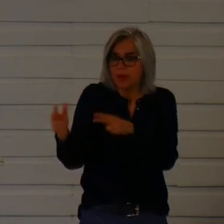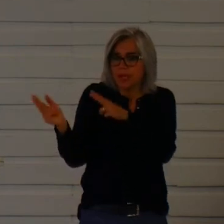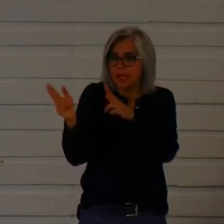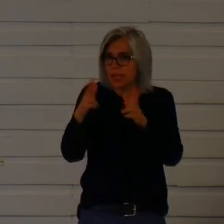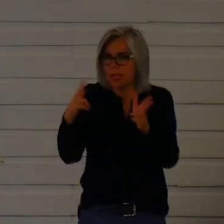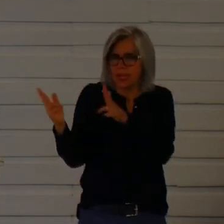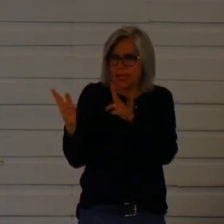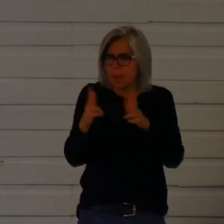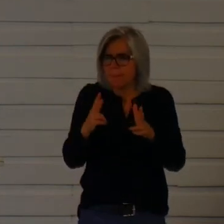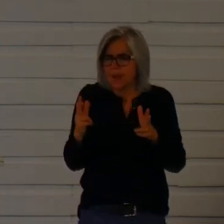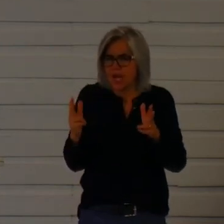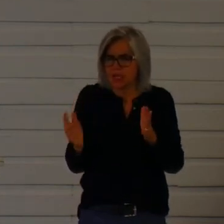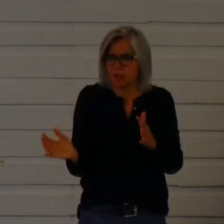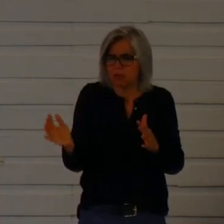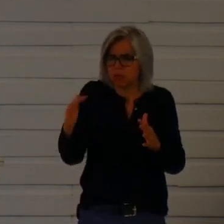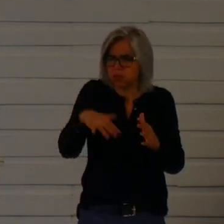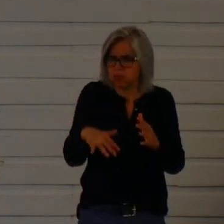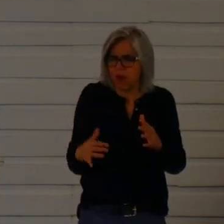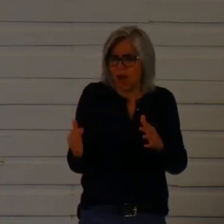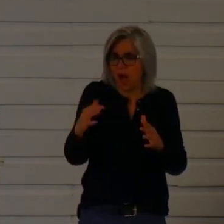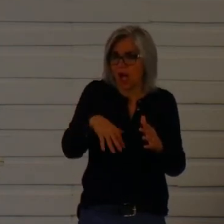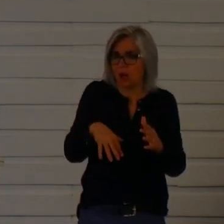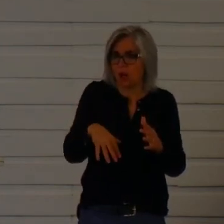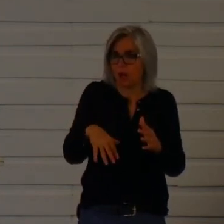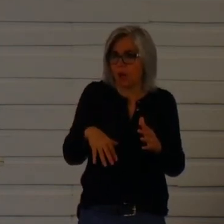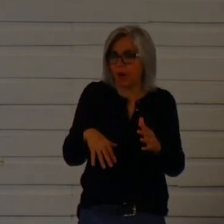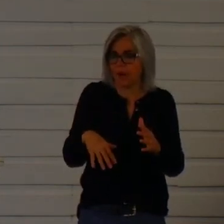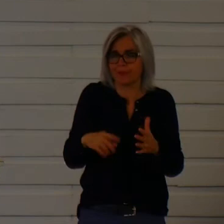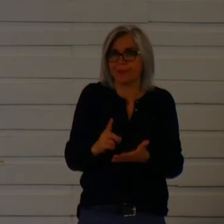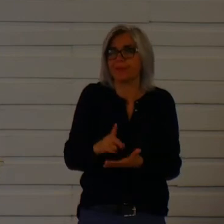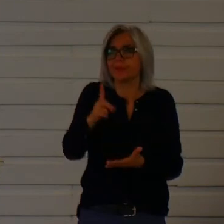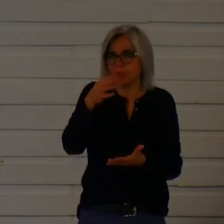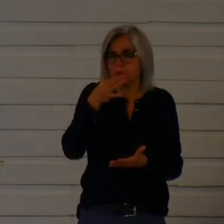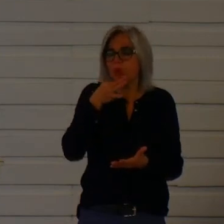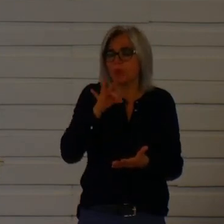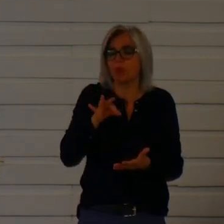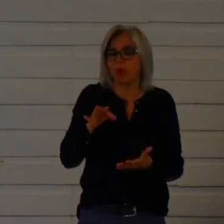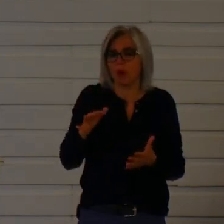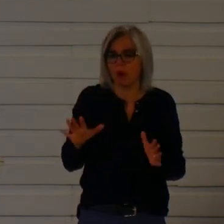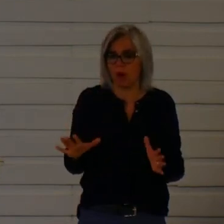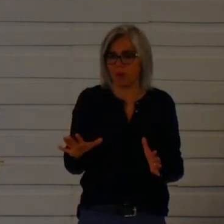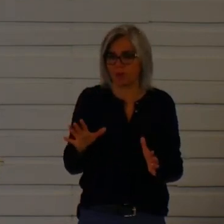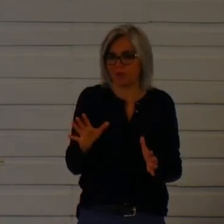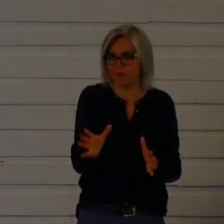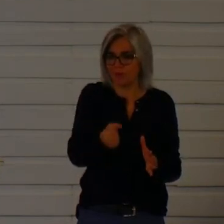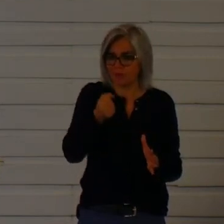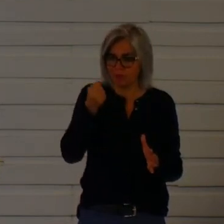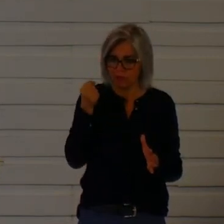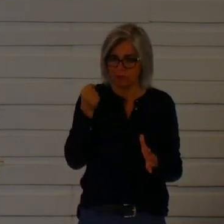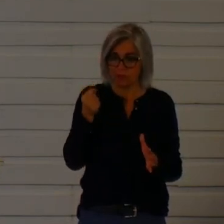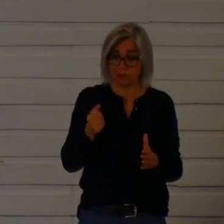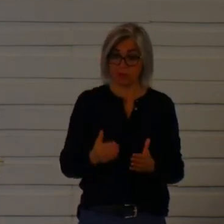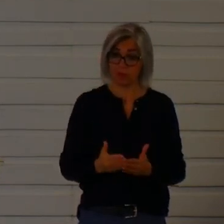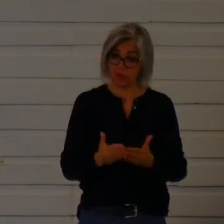che iniziò a entrare l'acqua dentro la barca. E allora a quel punto cosa fecero loro? Perché così